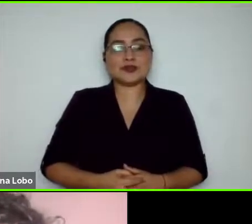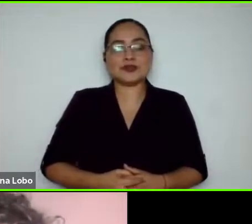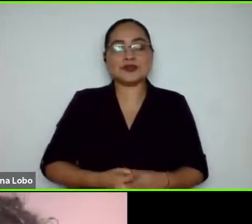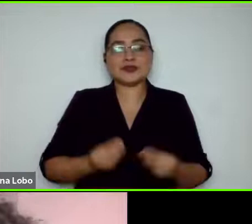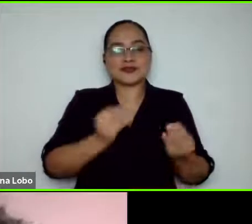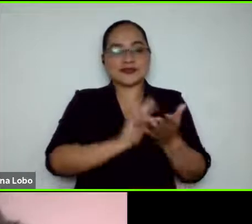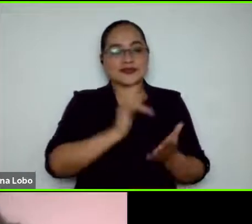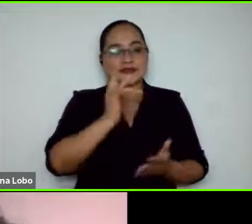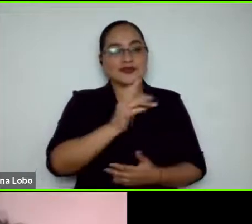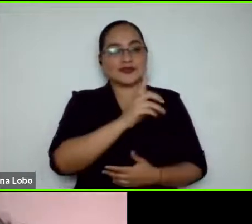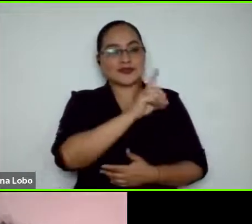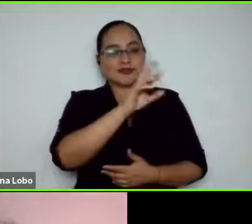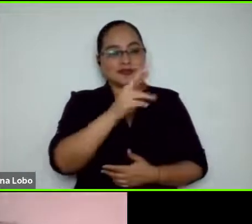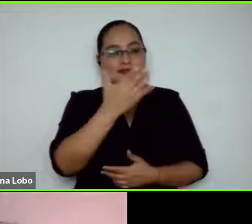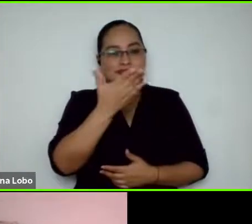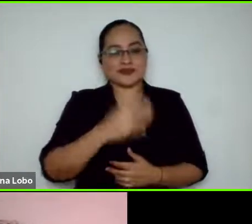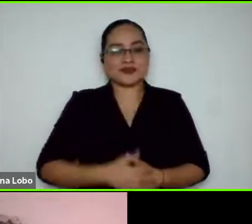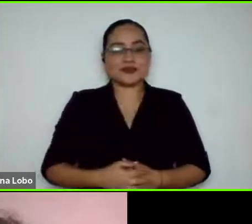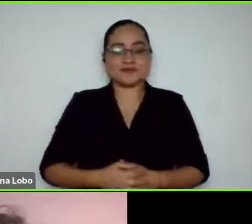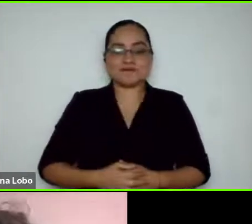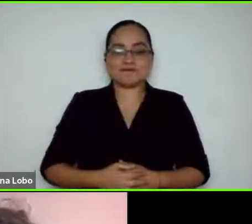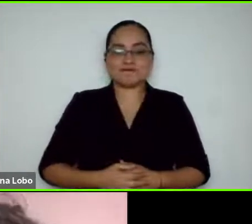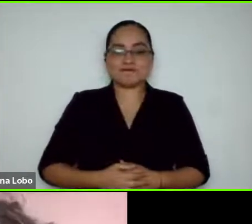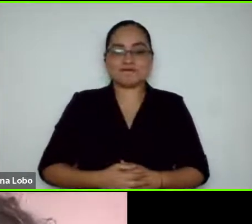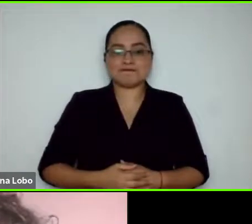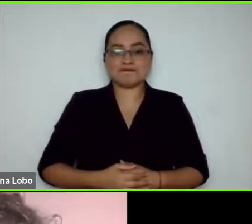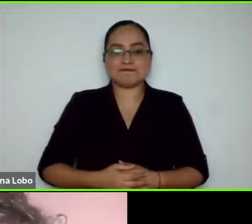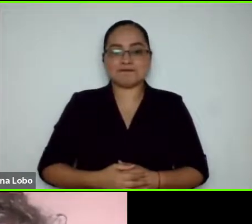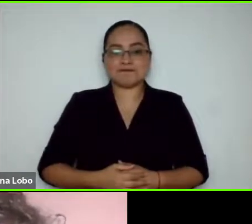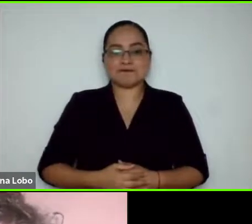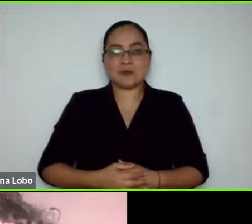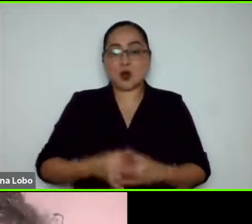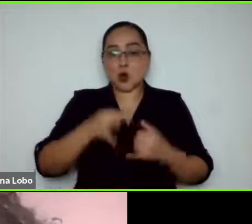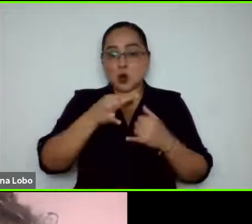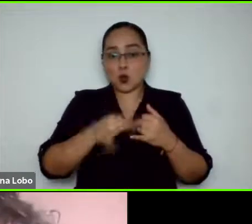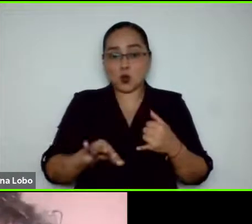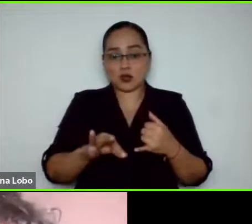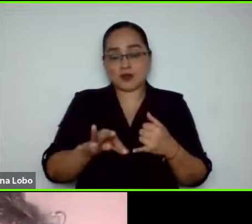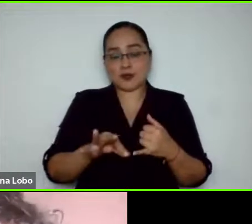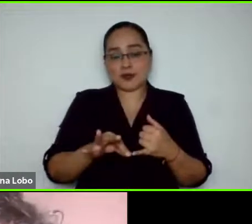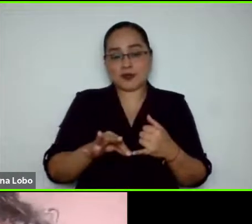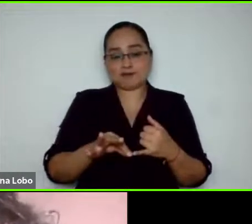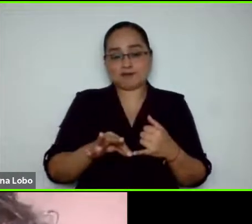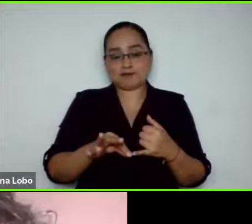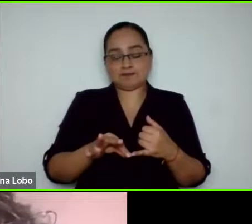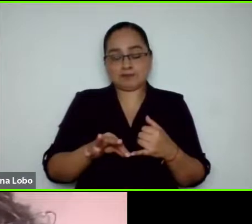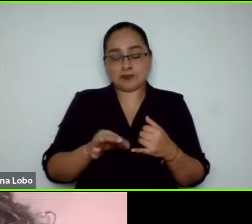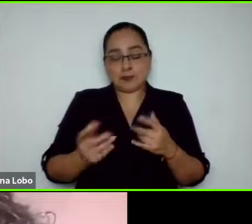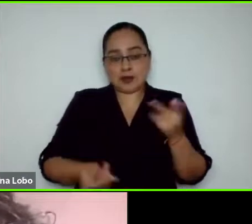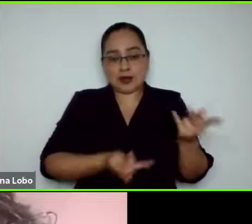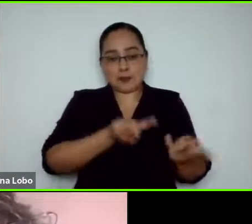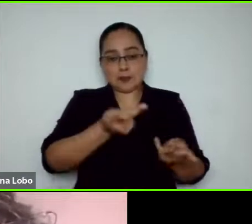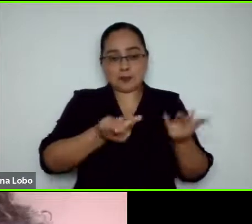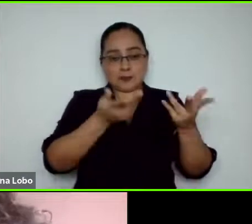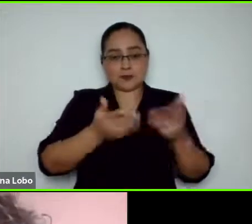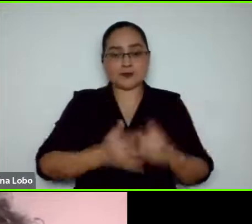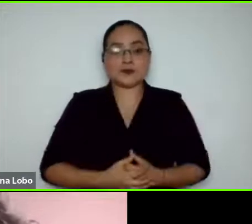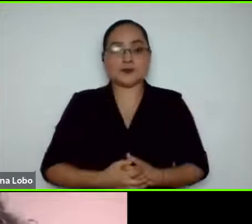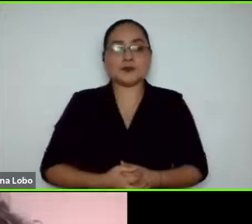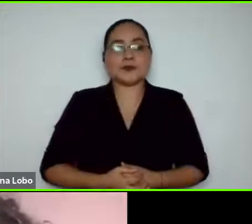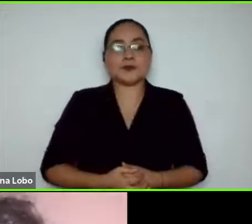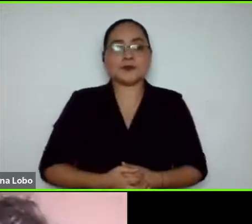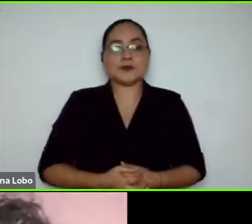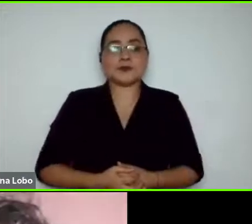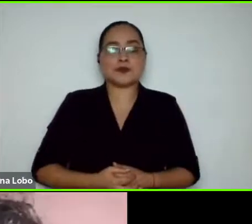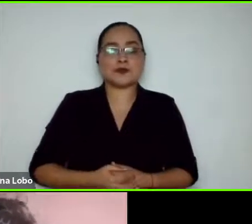Muchas gracias, doctor. Si usted me permite, haríamos el tercer y último combo de preguntas. Las leo entonces. ¿Me puede